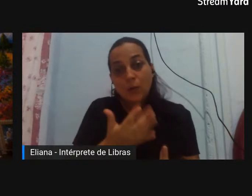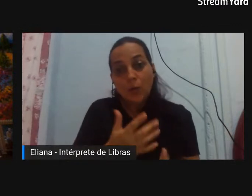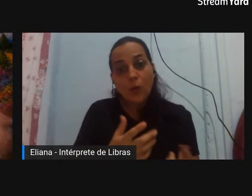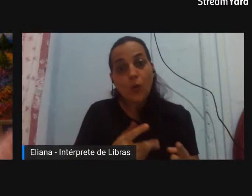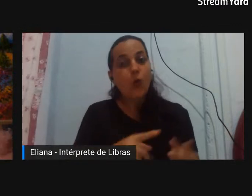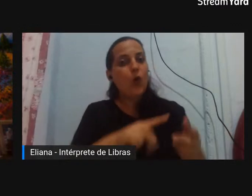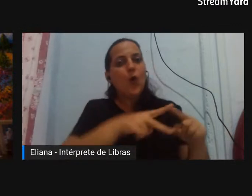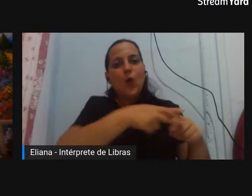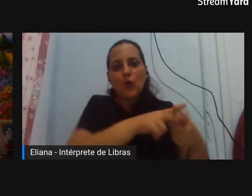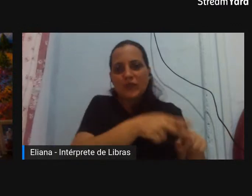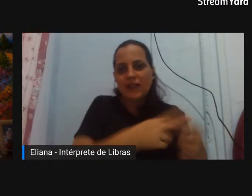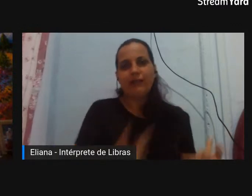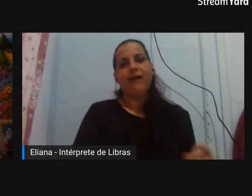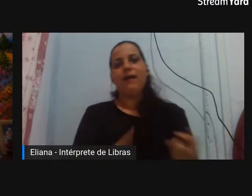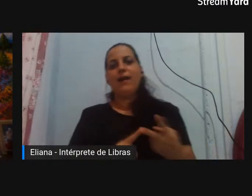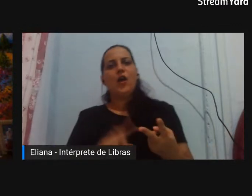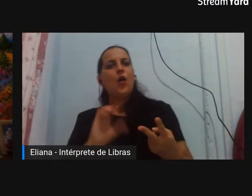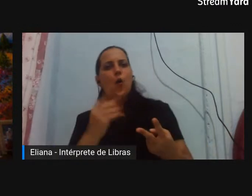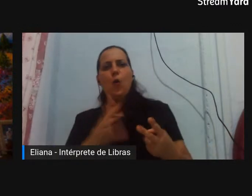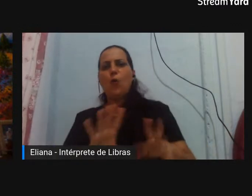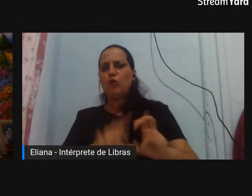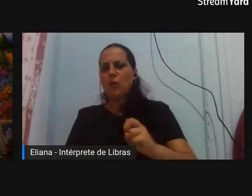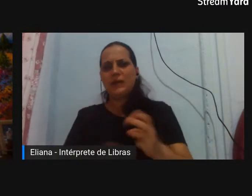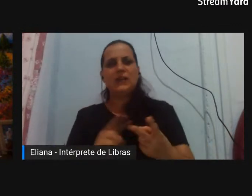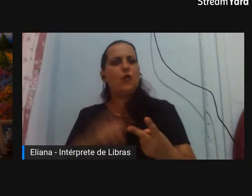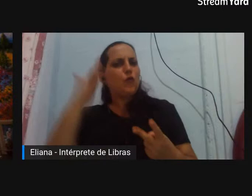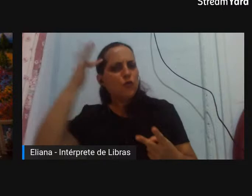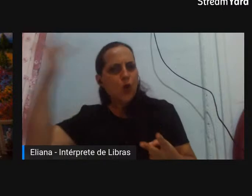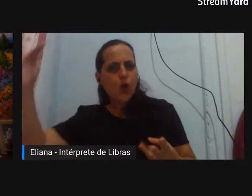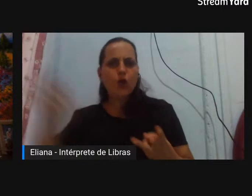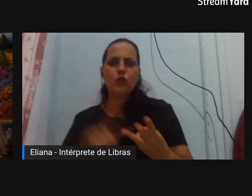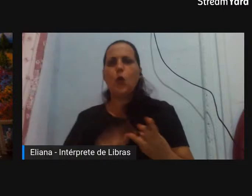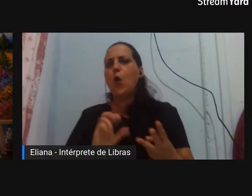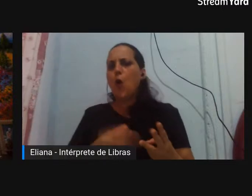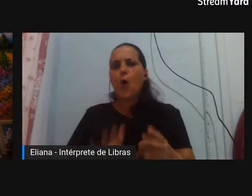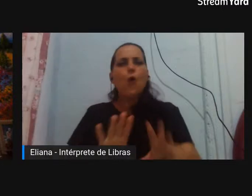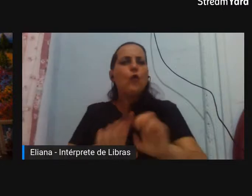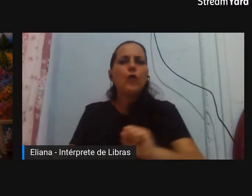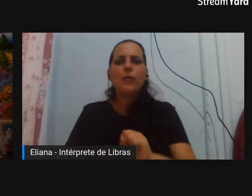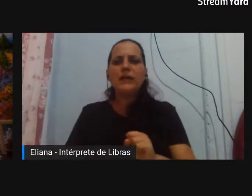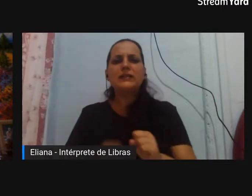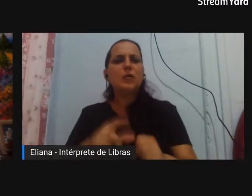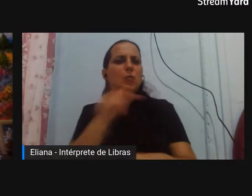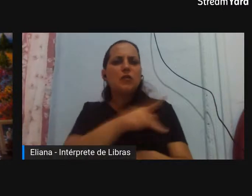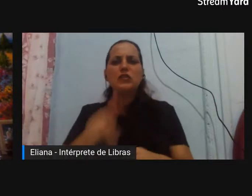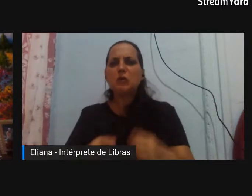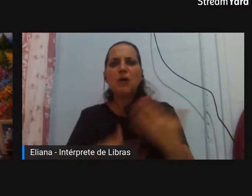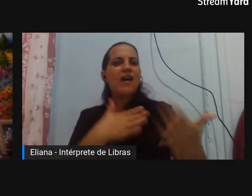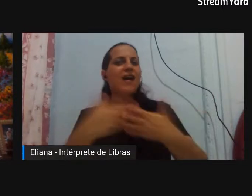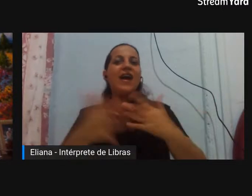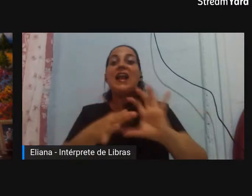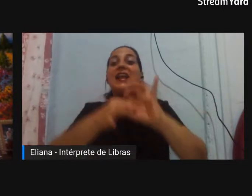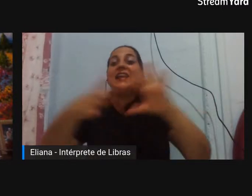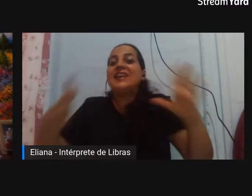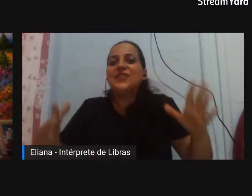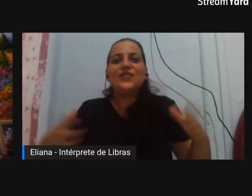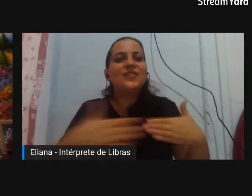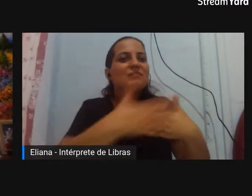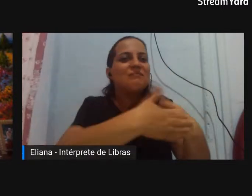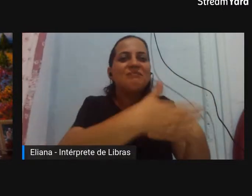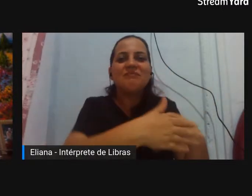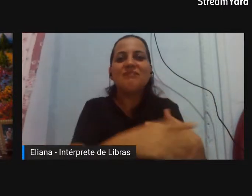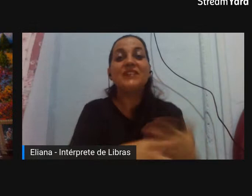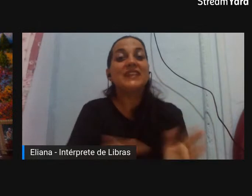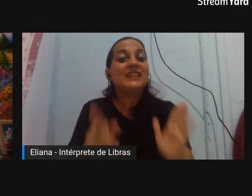poeta, ou um filósofo, ou um professor, o que ele quiser, de acordo com o seu